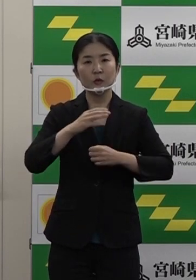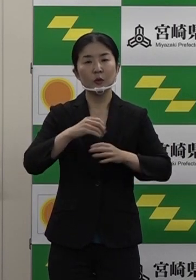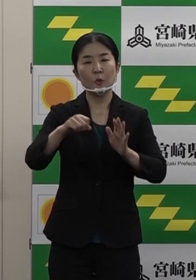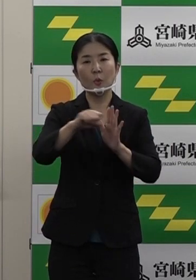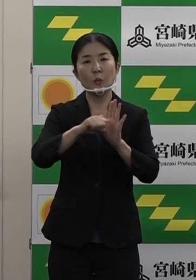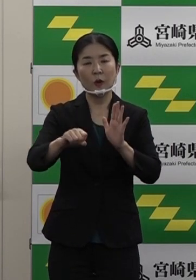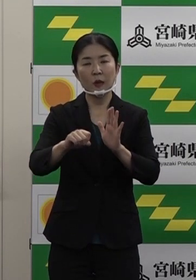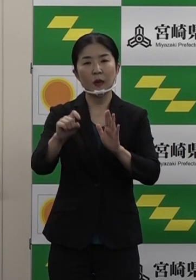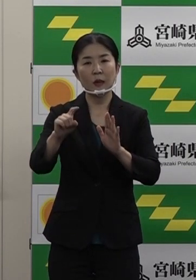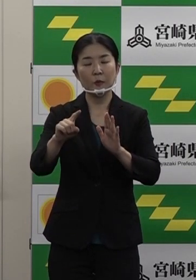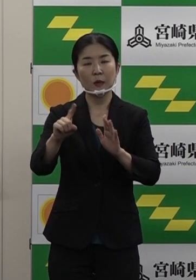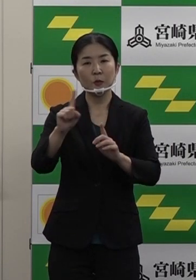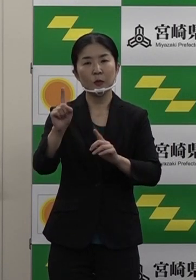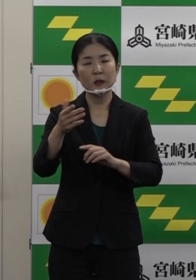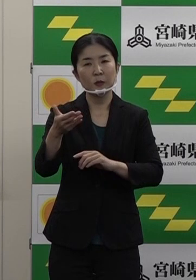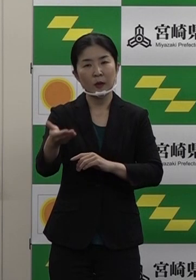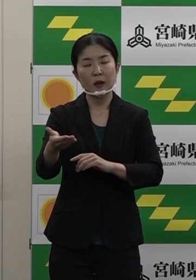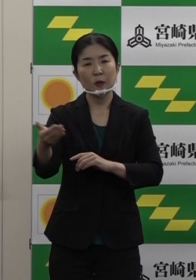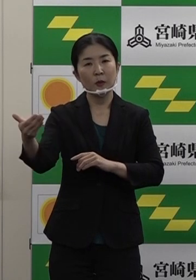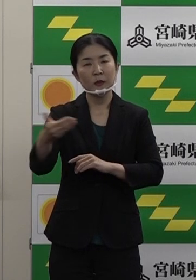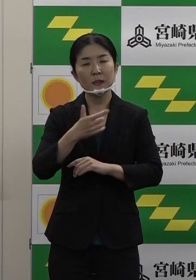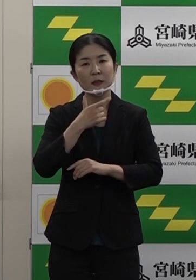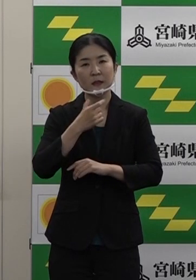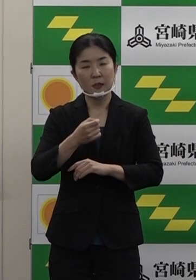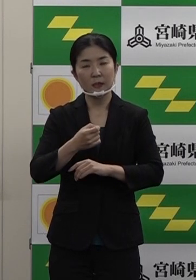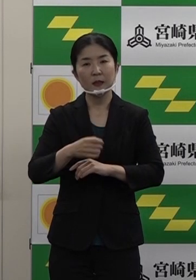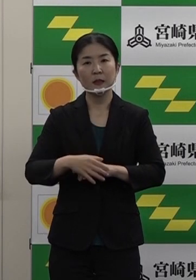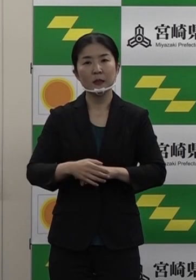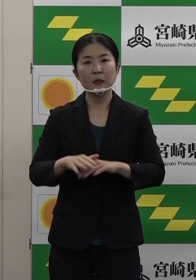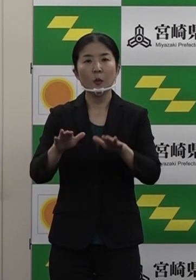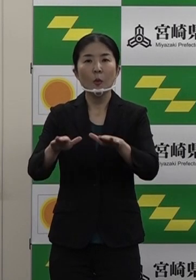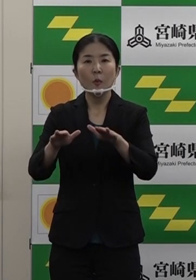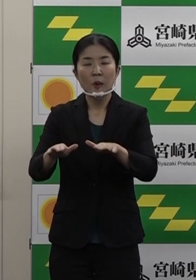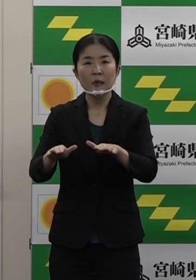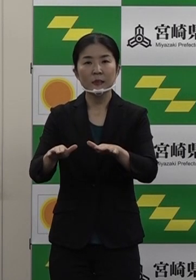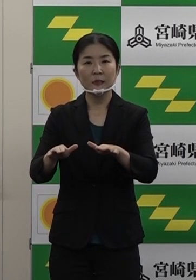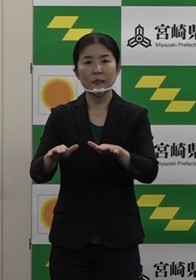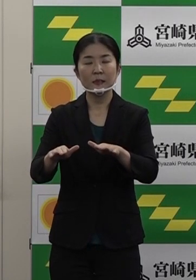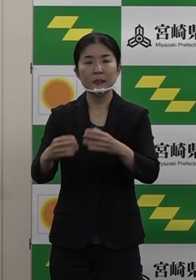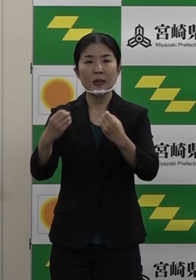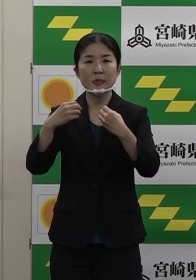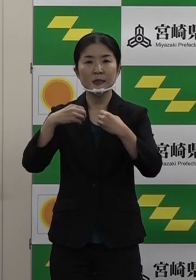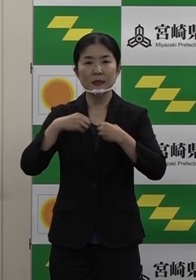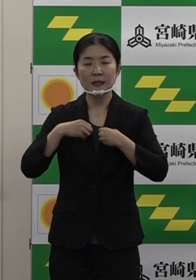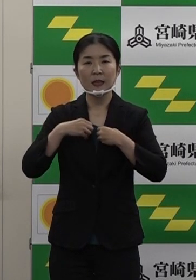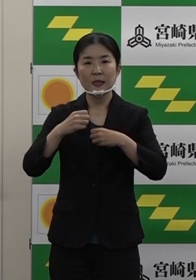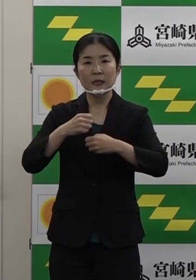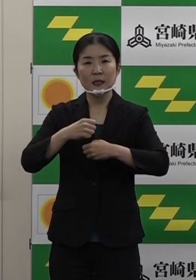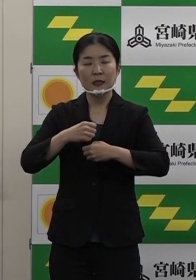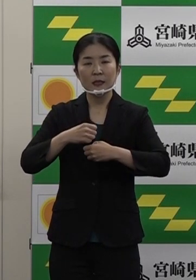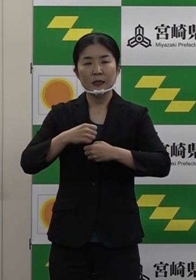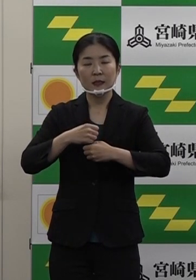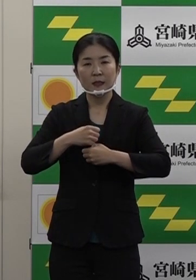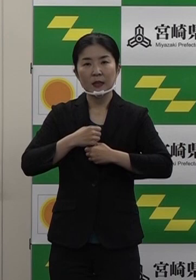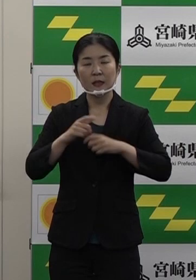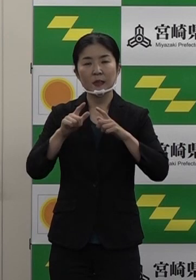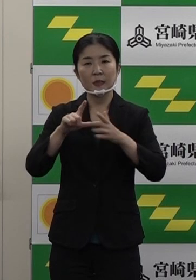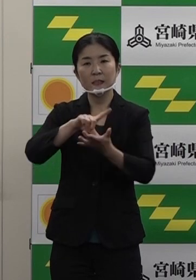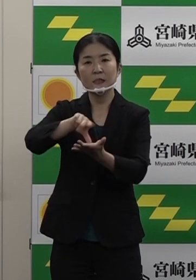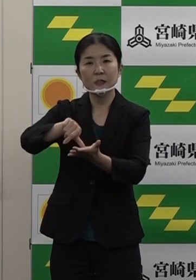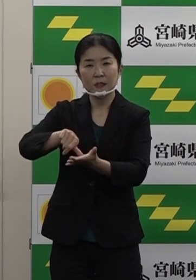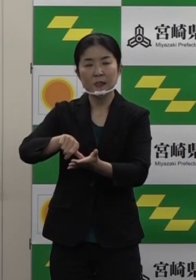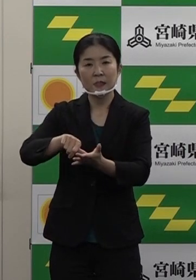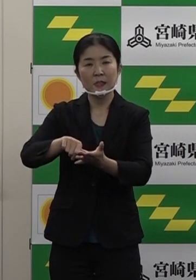果がどの程度あったかというところでお伺いしたいのが、今回その感染警戒区域や